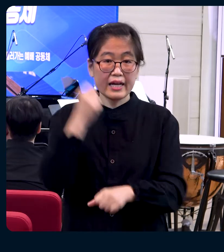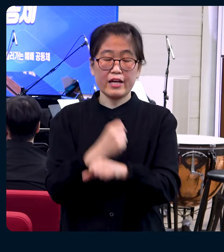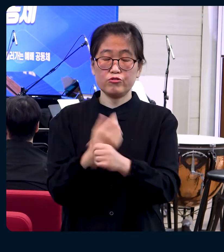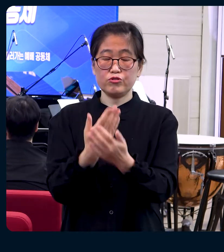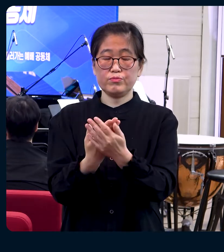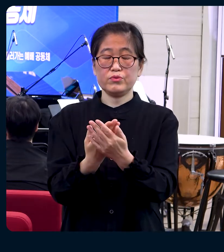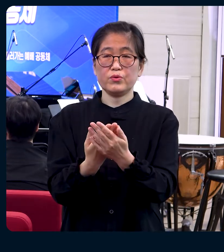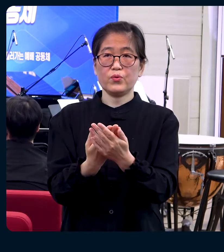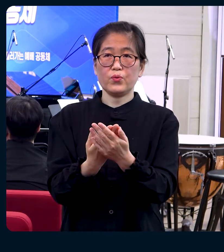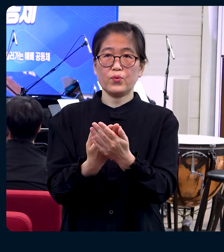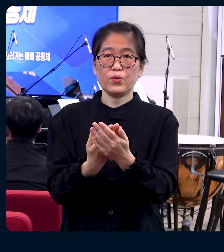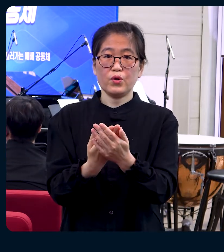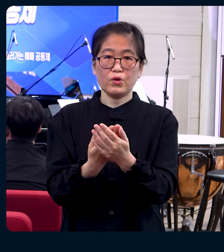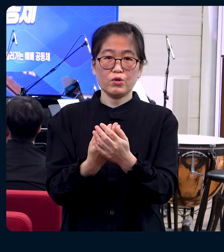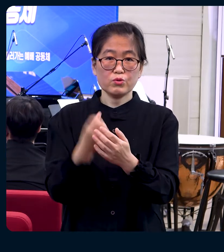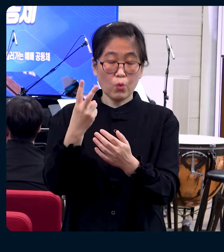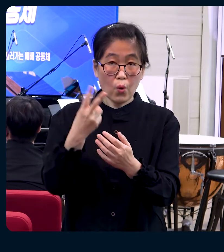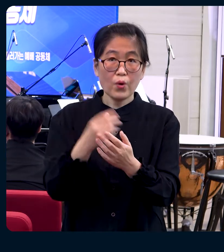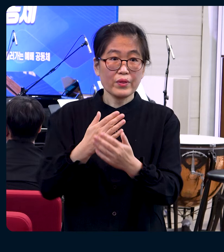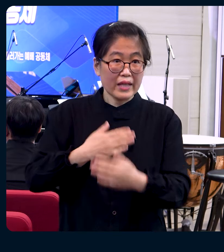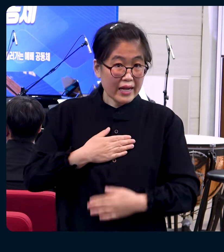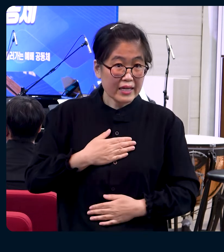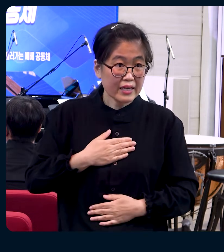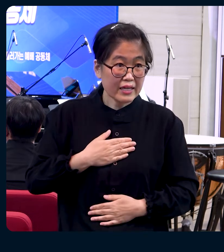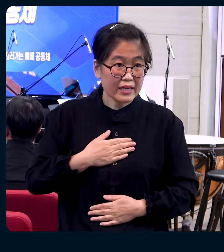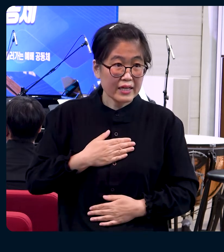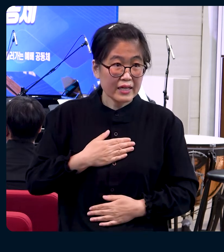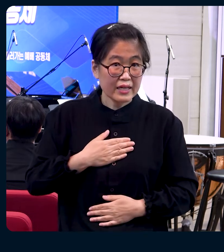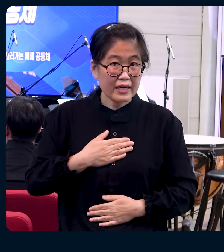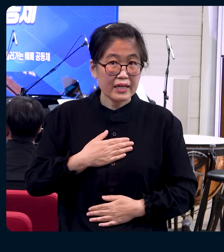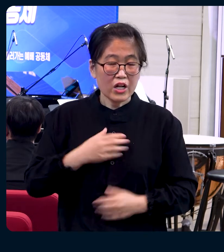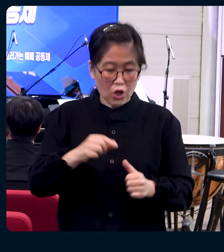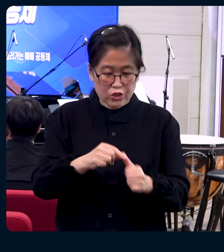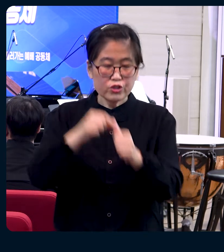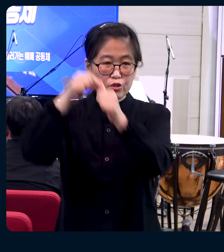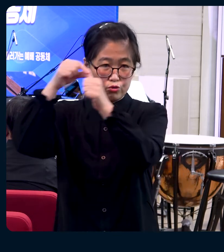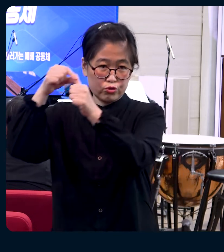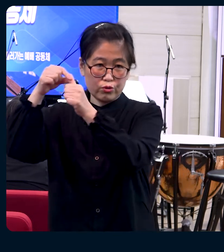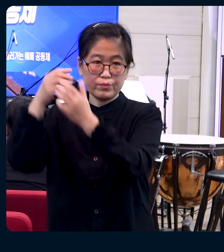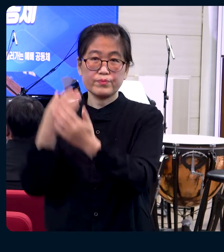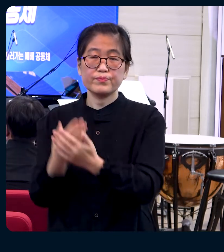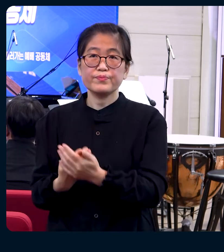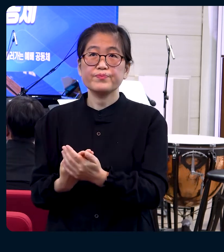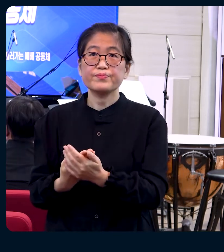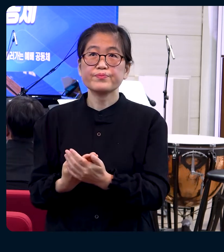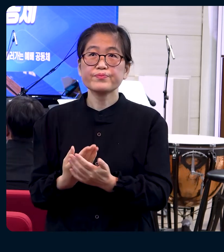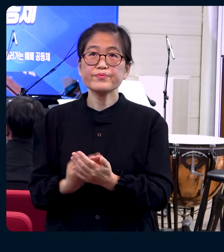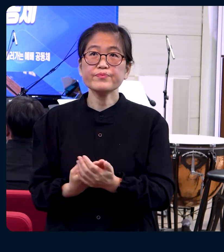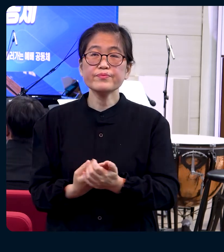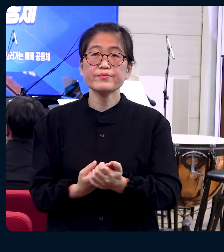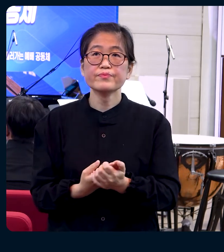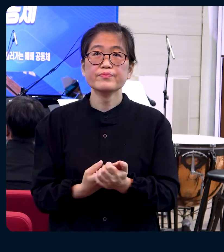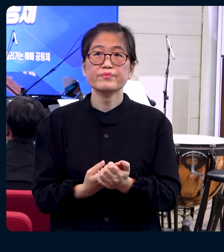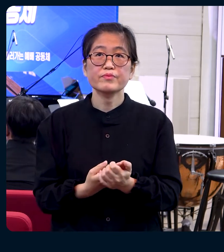생각해 주십시오. 또 하나를 더 더해요. 나를 건져 주십시오.